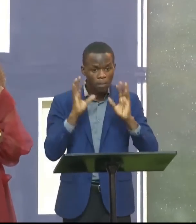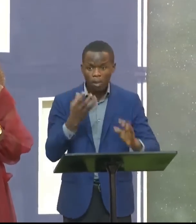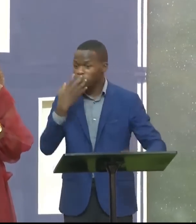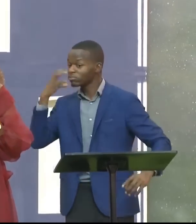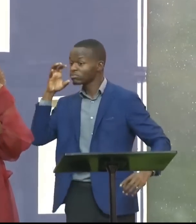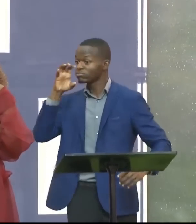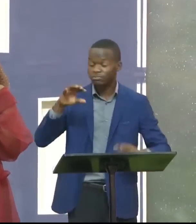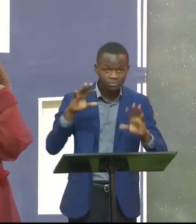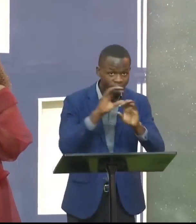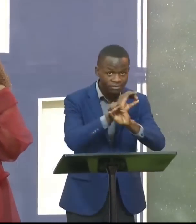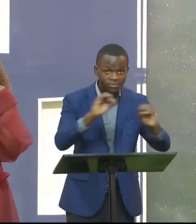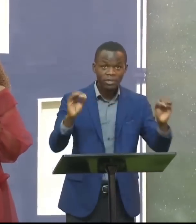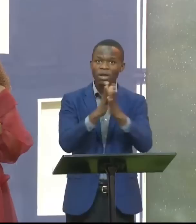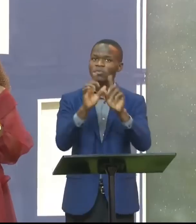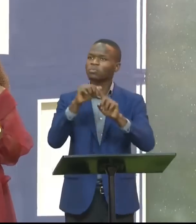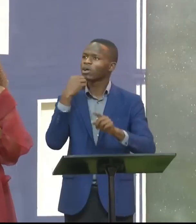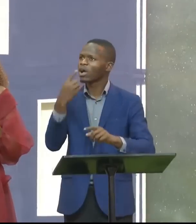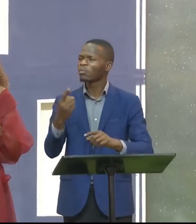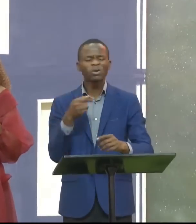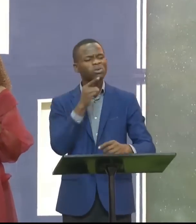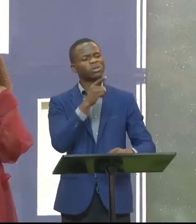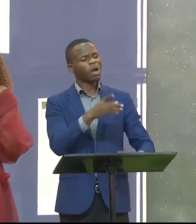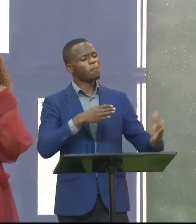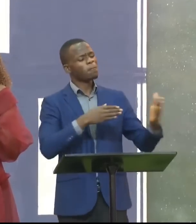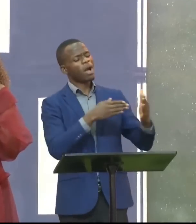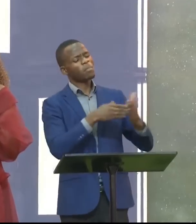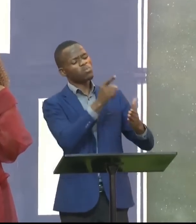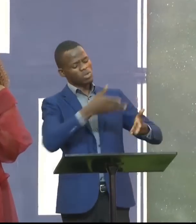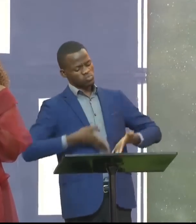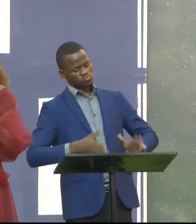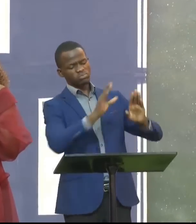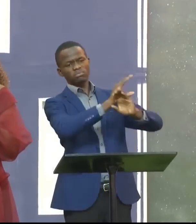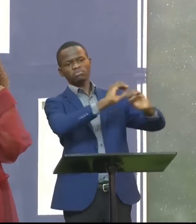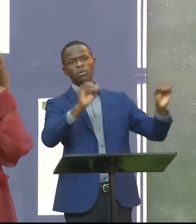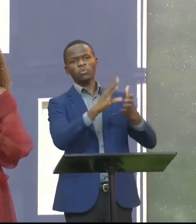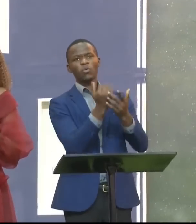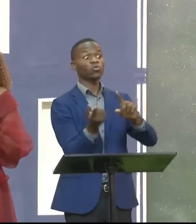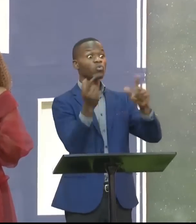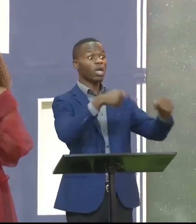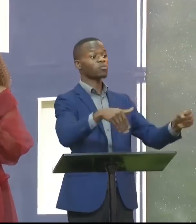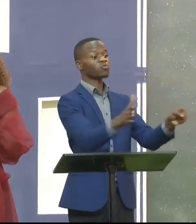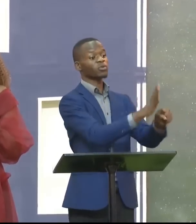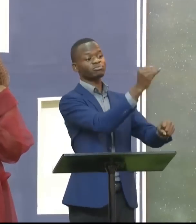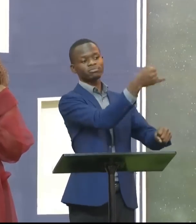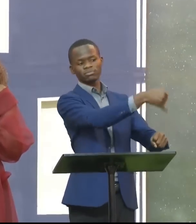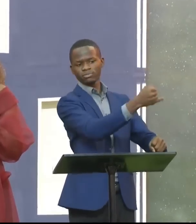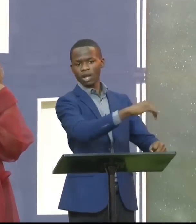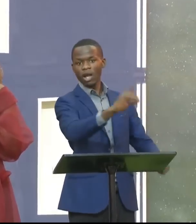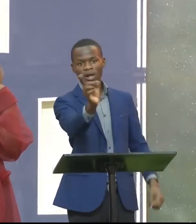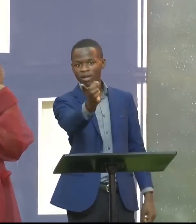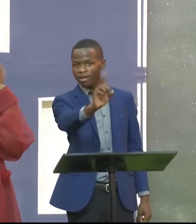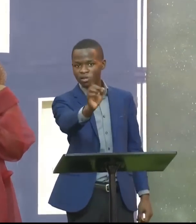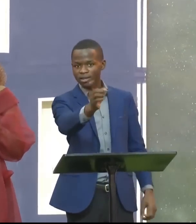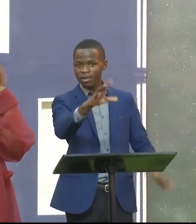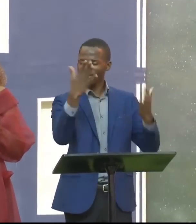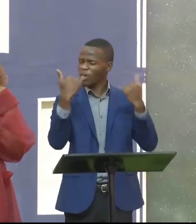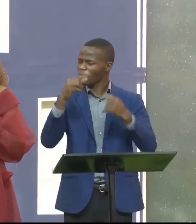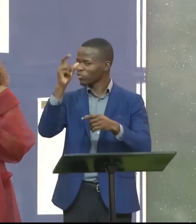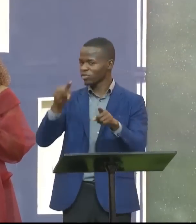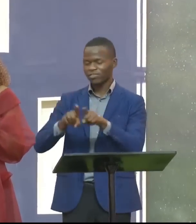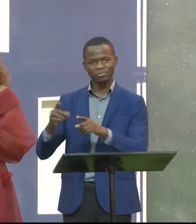tanfumangako. Tangambangako nti oli mugumba ojjuza toyi, wajja kujjuza toyi, nothing. omuntu